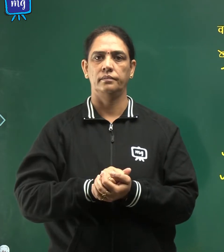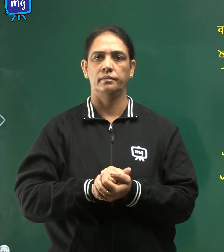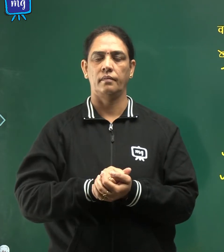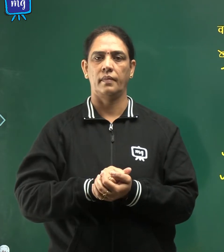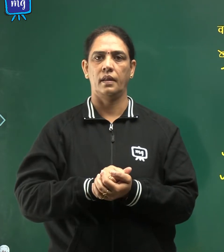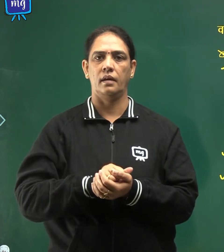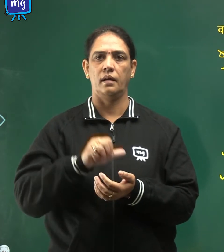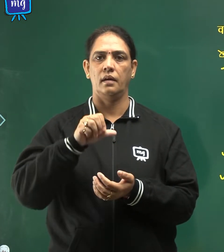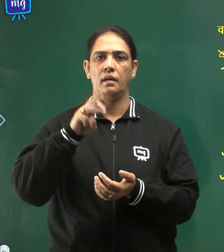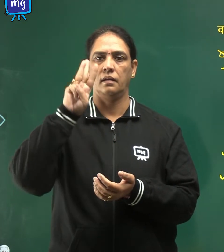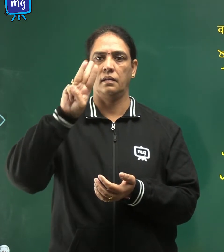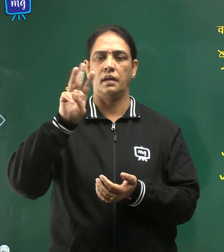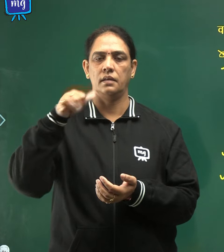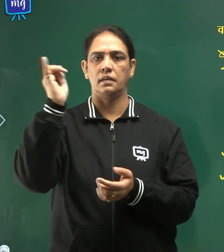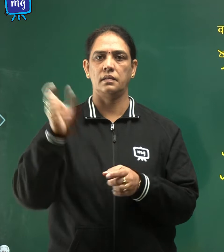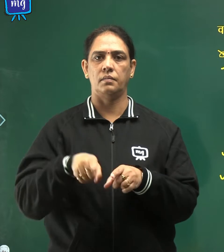36 बराबर